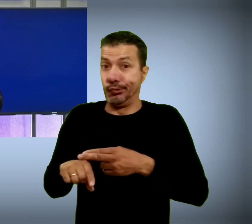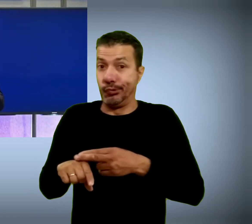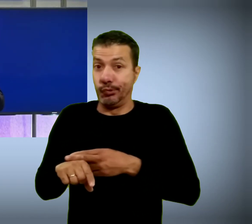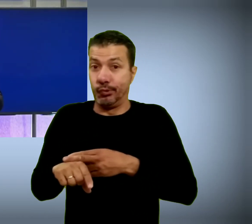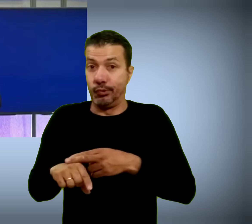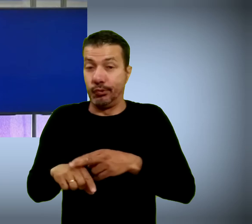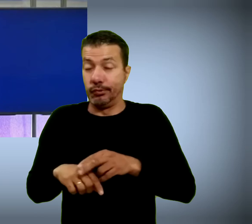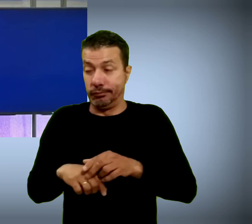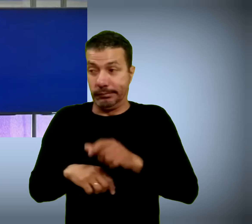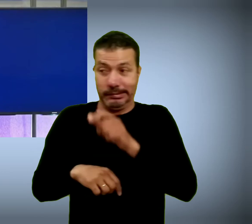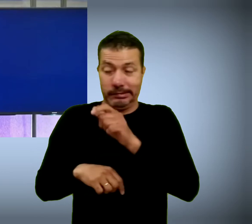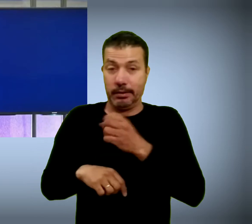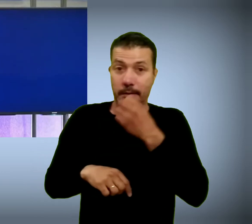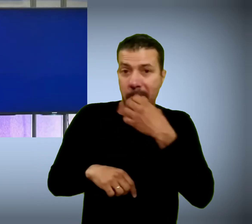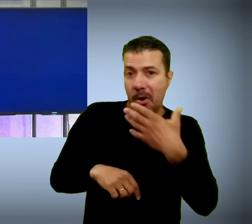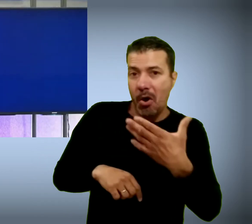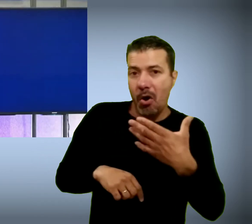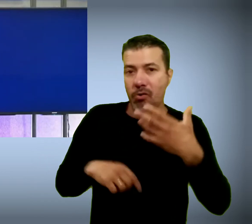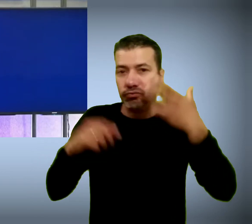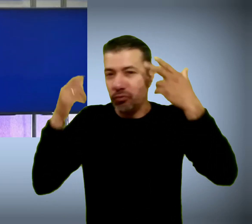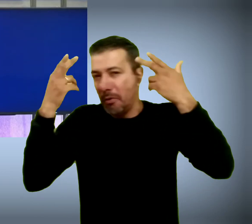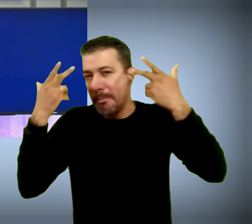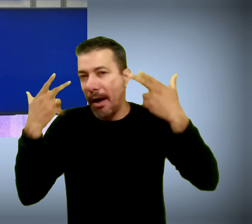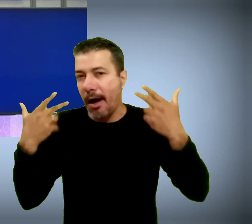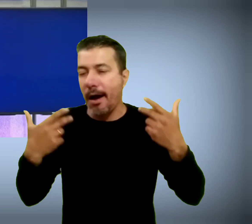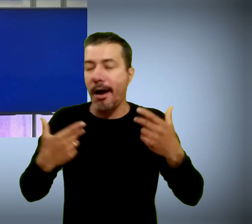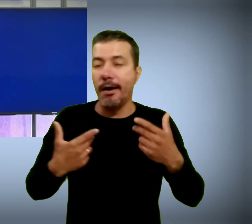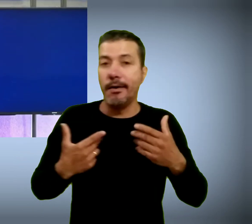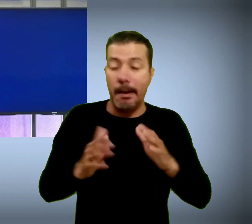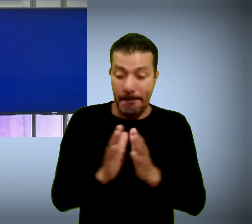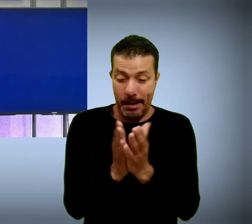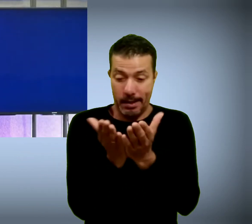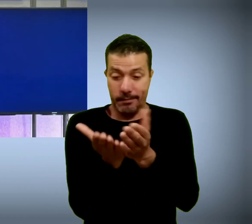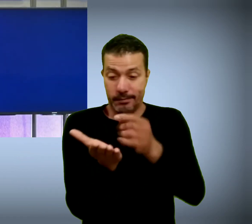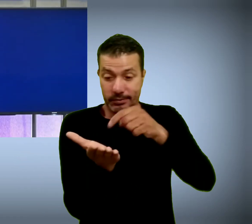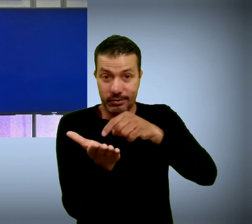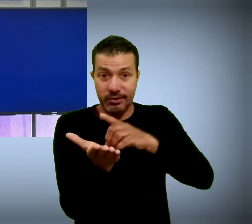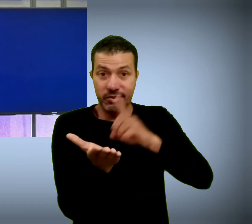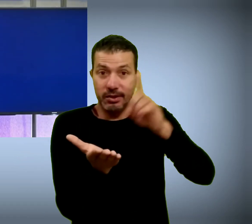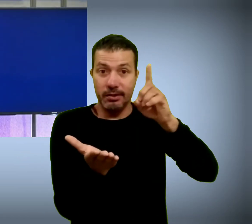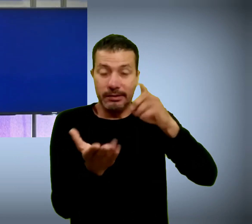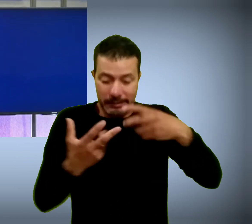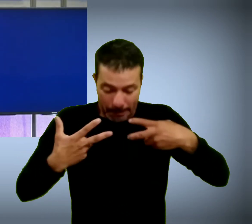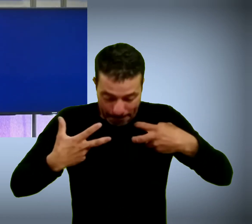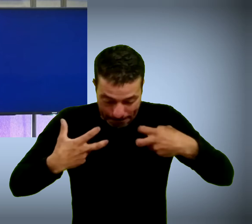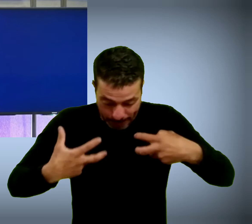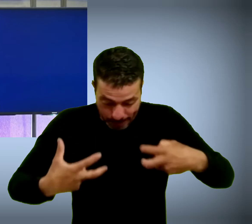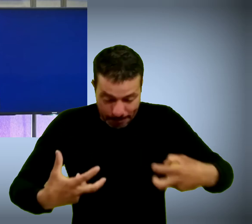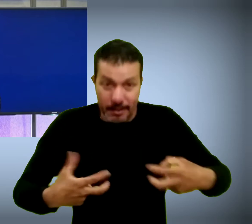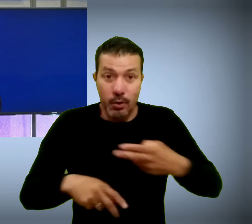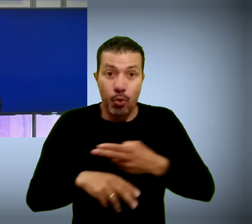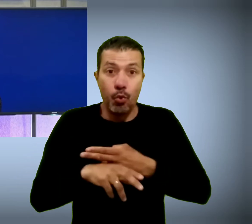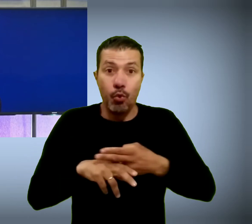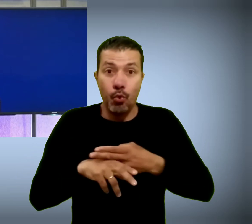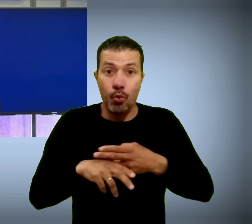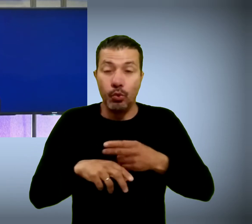muito bem, estava tudo muito bom. E a Bíblia conta que eles, percebendo que estavam